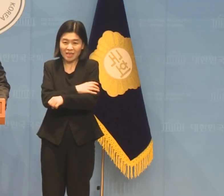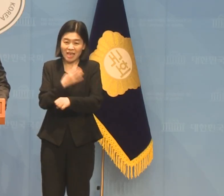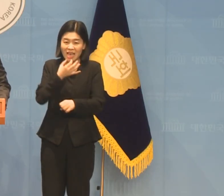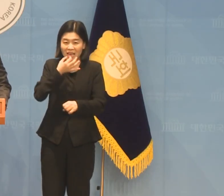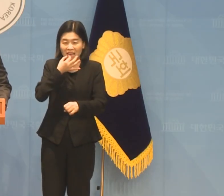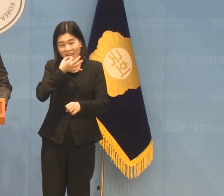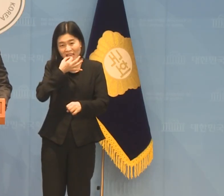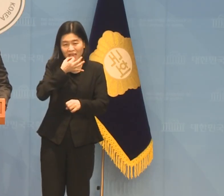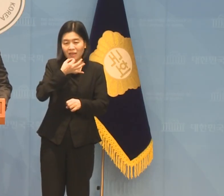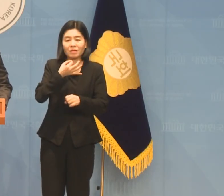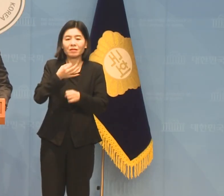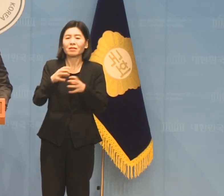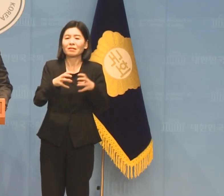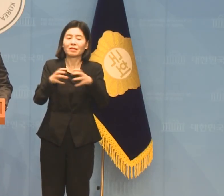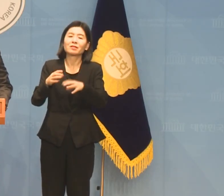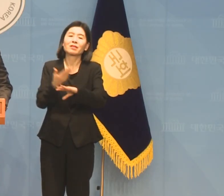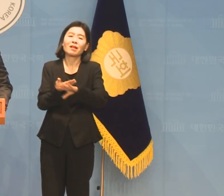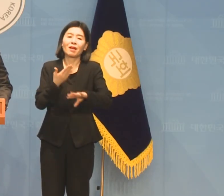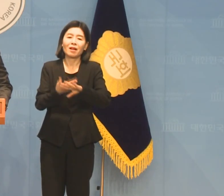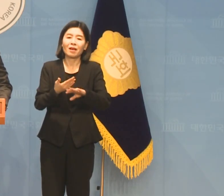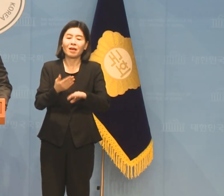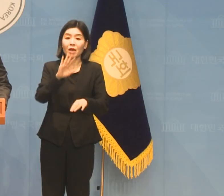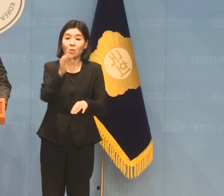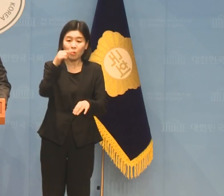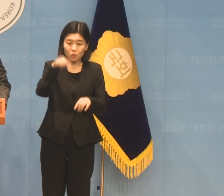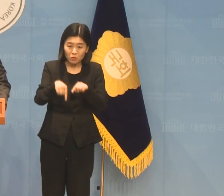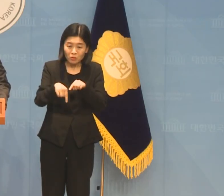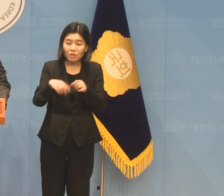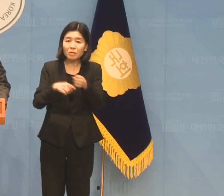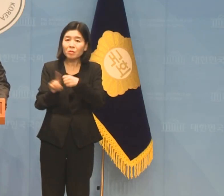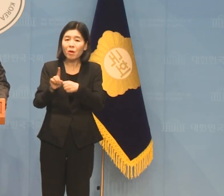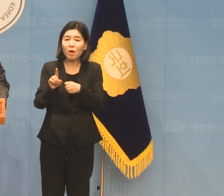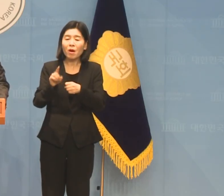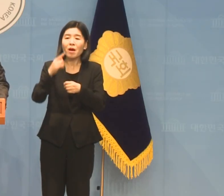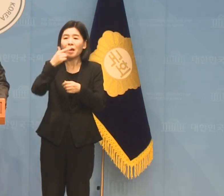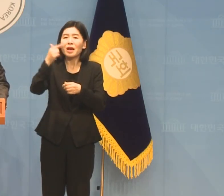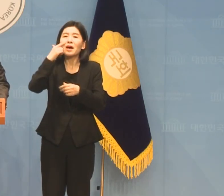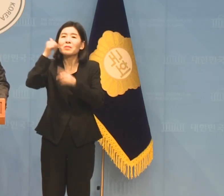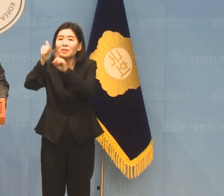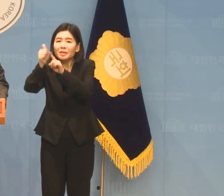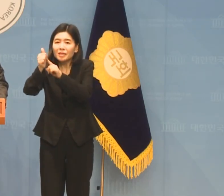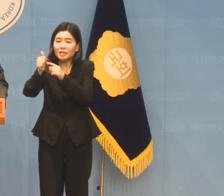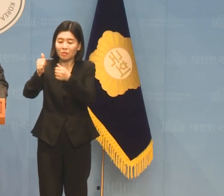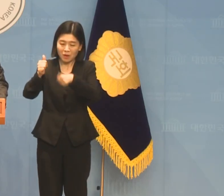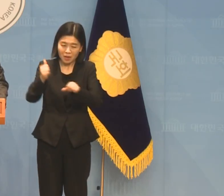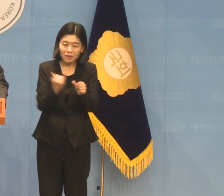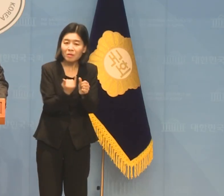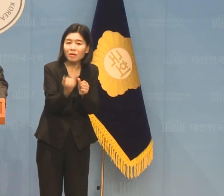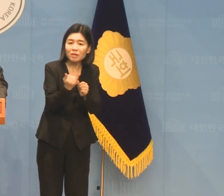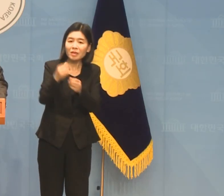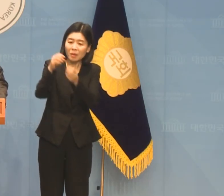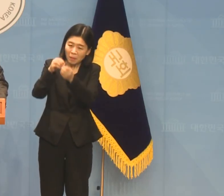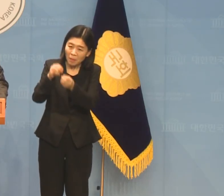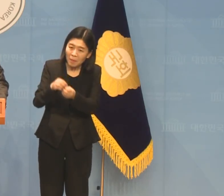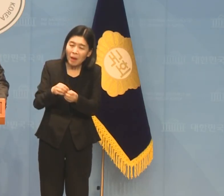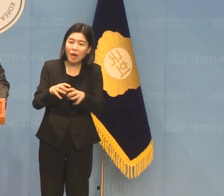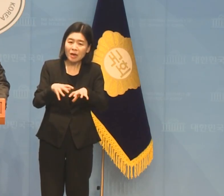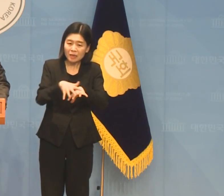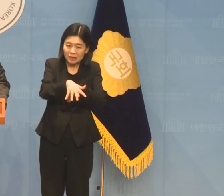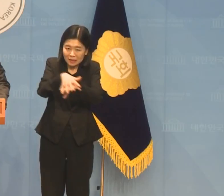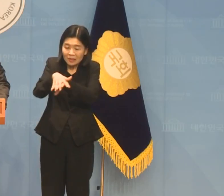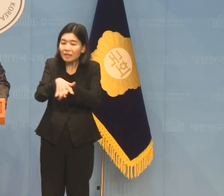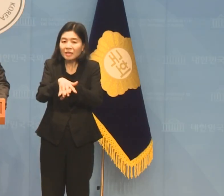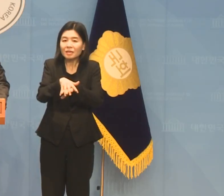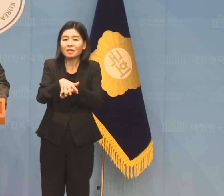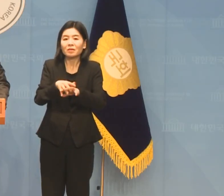다릅니다. 보수는 큰아버지, 맏며느리, 가족 내 의리 찾는 족벌 정치와도 다르고 무리지어 그